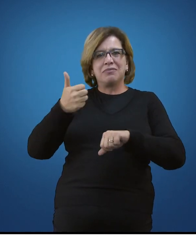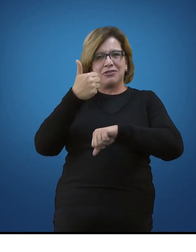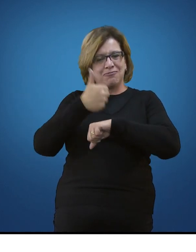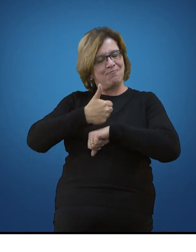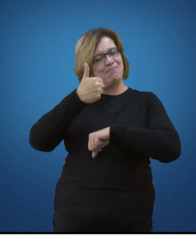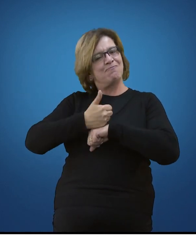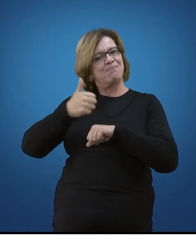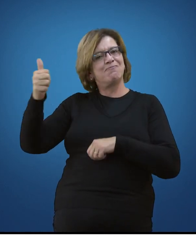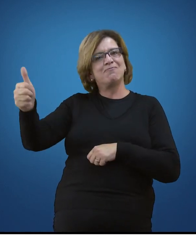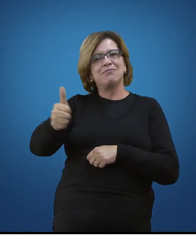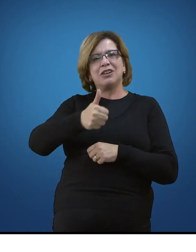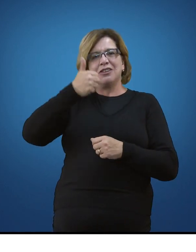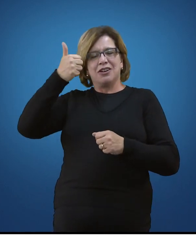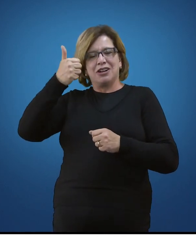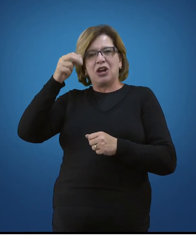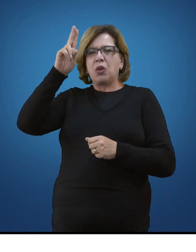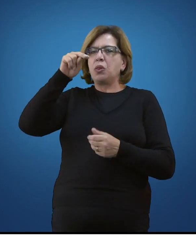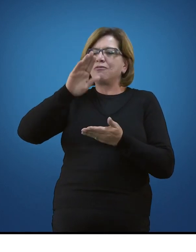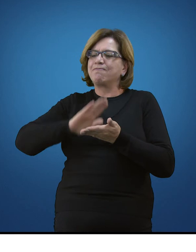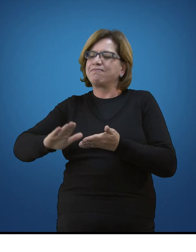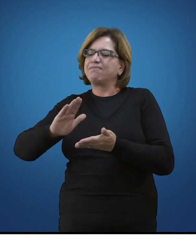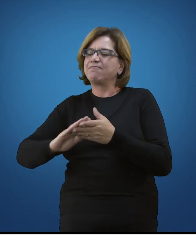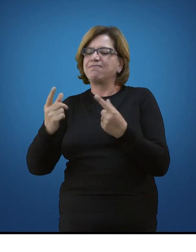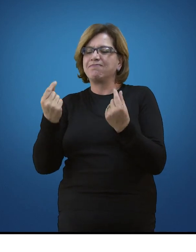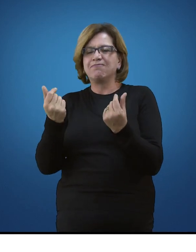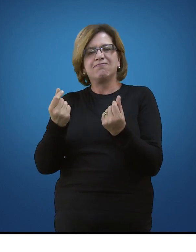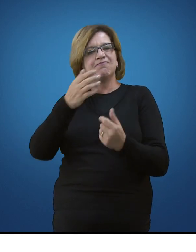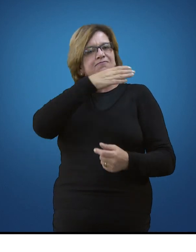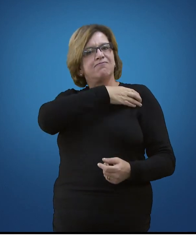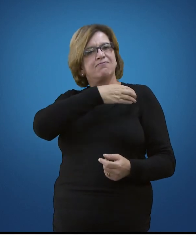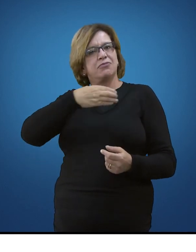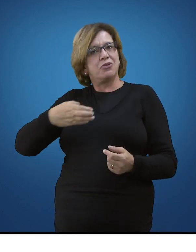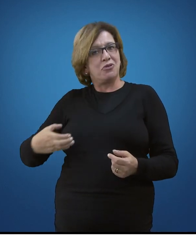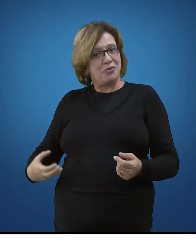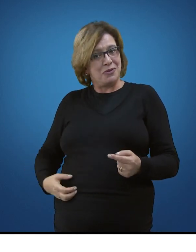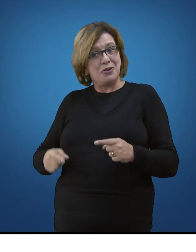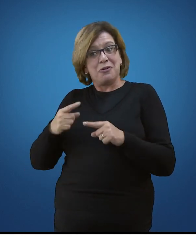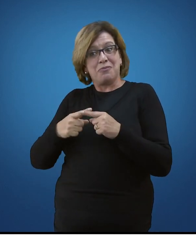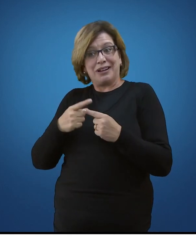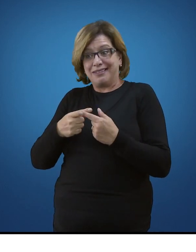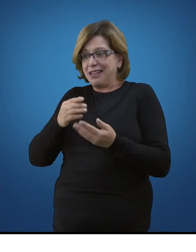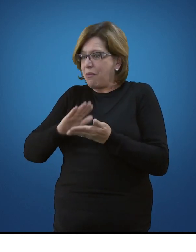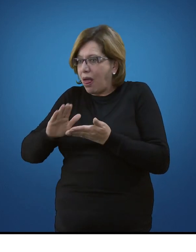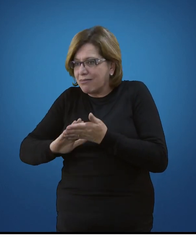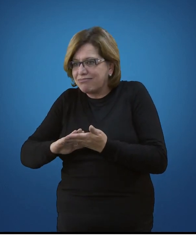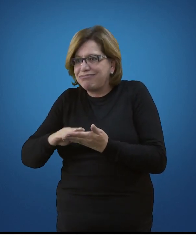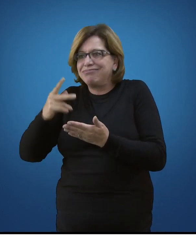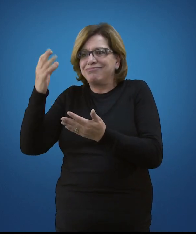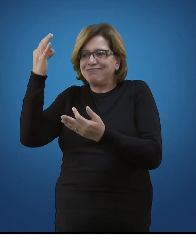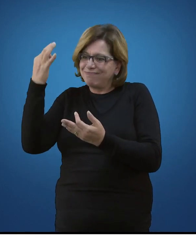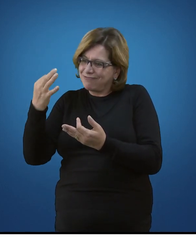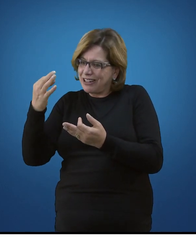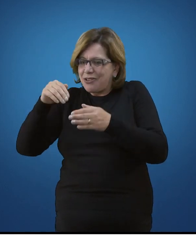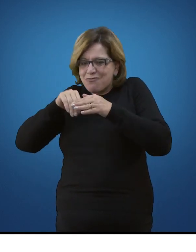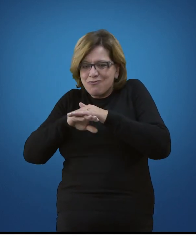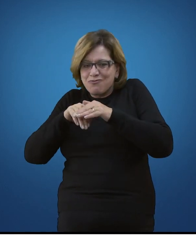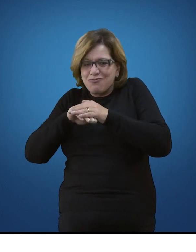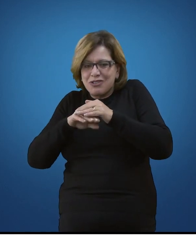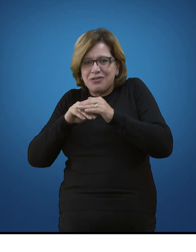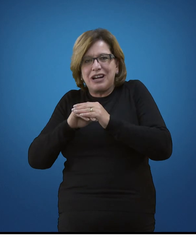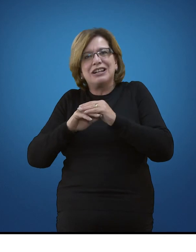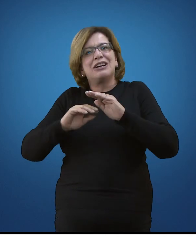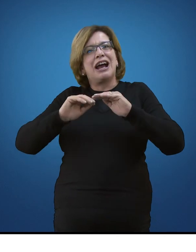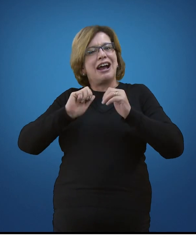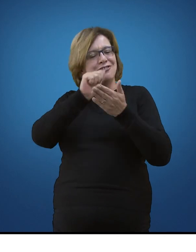menos desperdício público em cada unidade pública, mais recursos sobrarão para desenvolvermos diversas